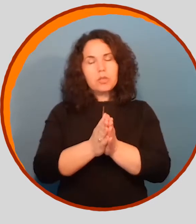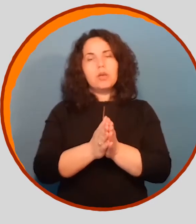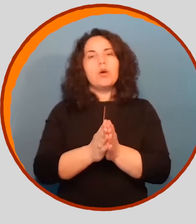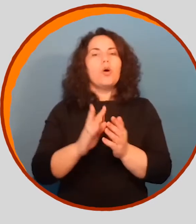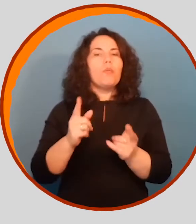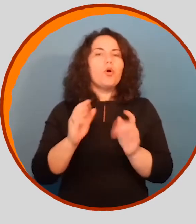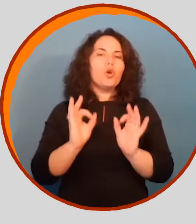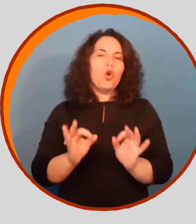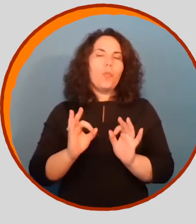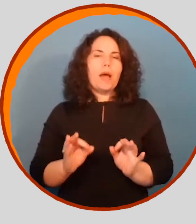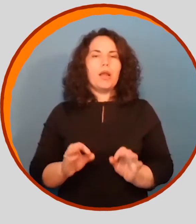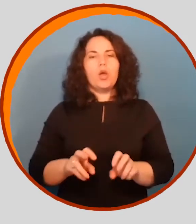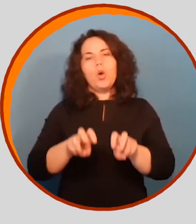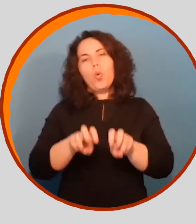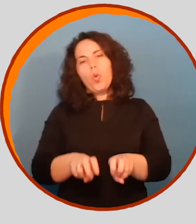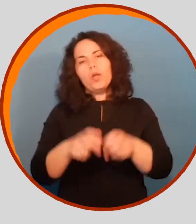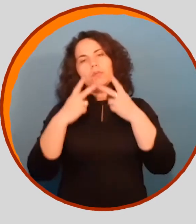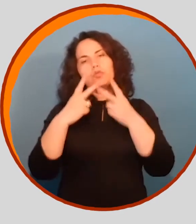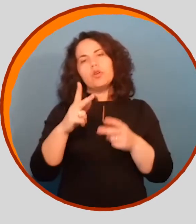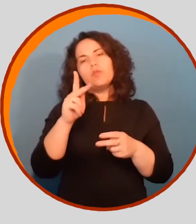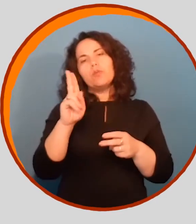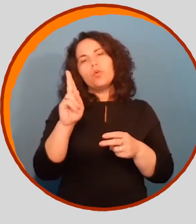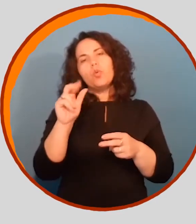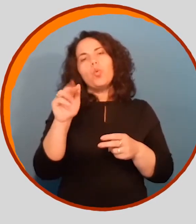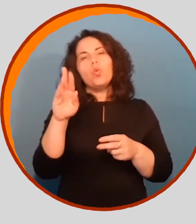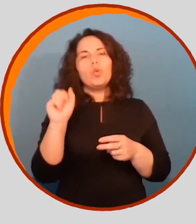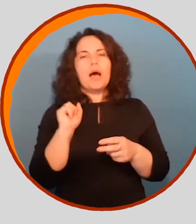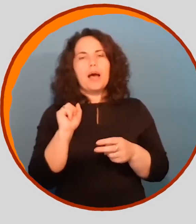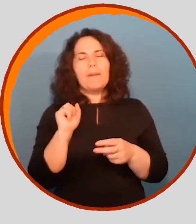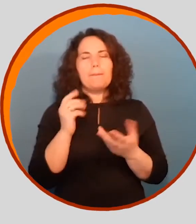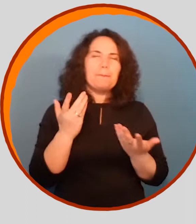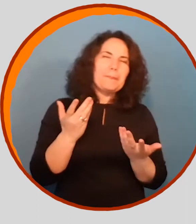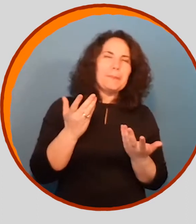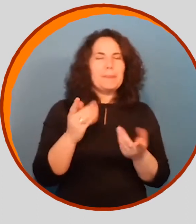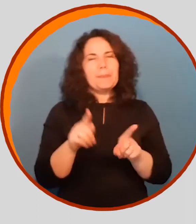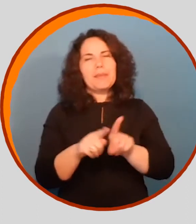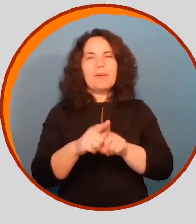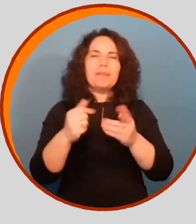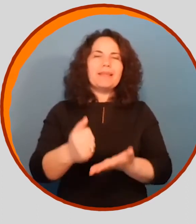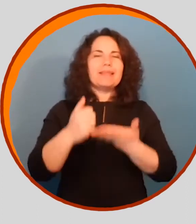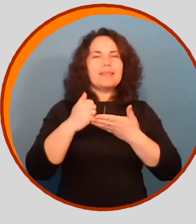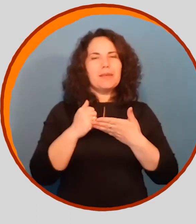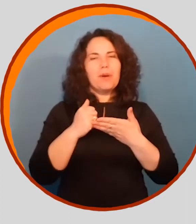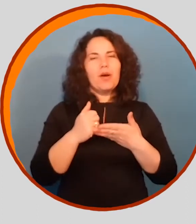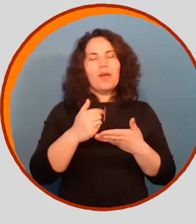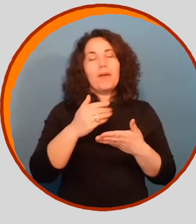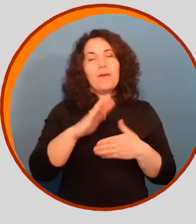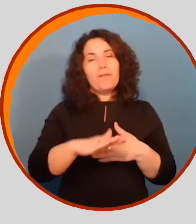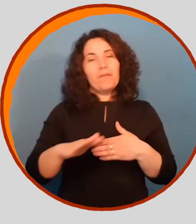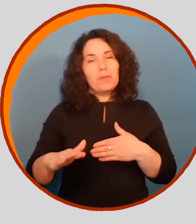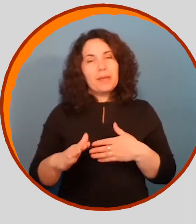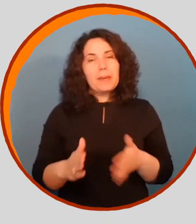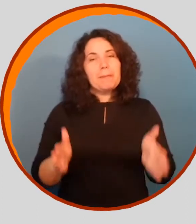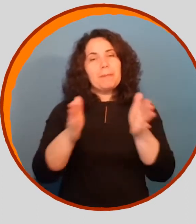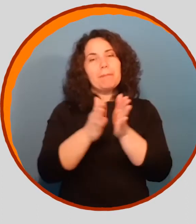po natyrisht të ulem bashkë dhe të shikojmë Peppa Pig, jo të gjitha seritë, po një seri në ditë, është ndihmuese sepse për fëmijën është shumë argëtuese që ta